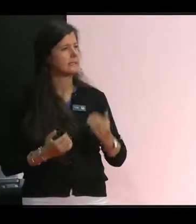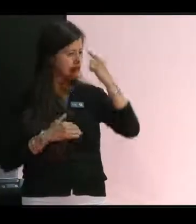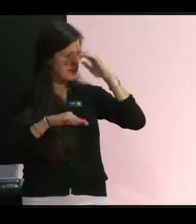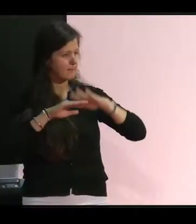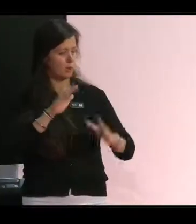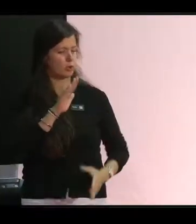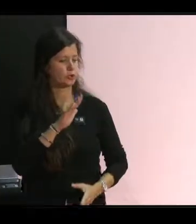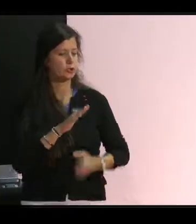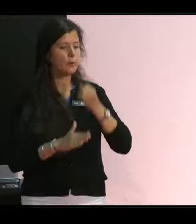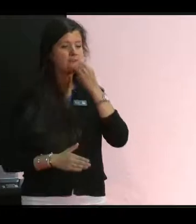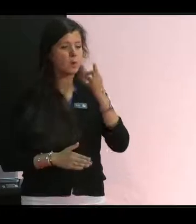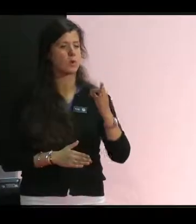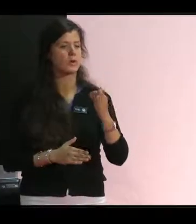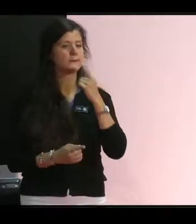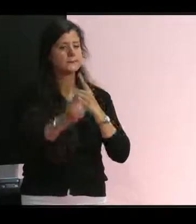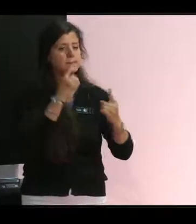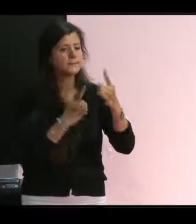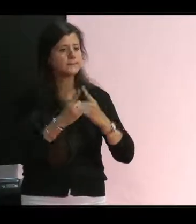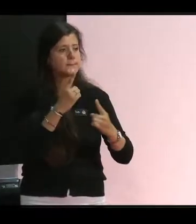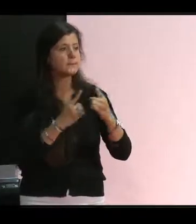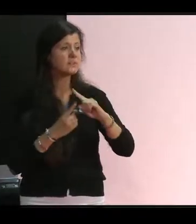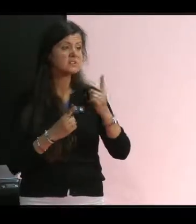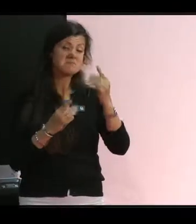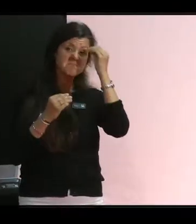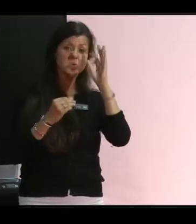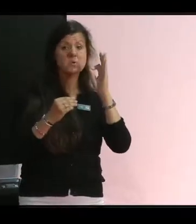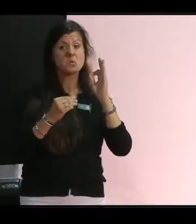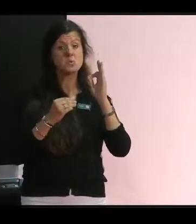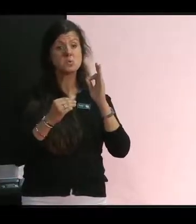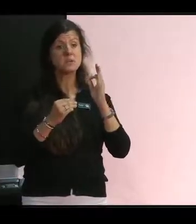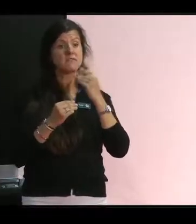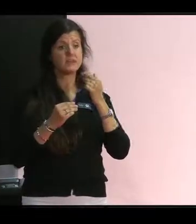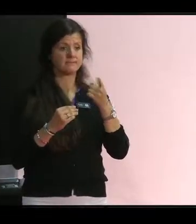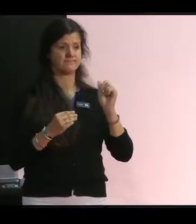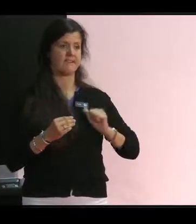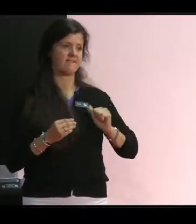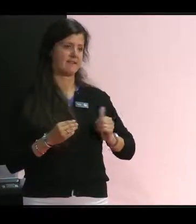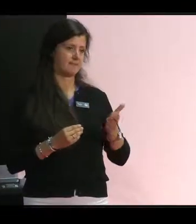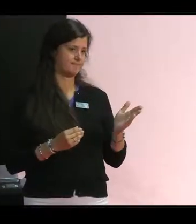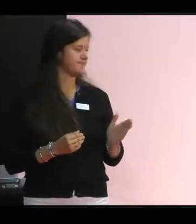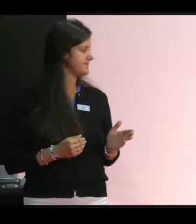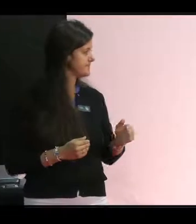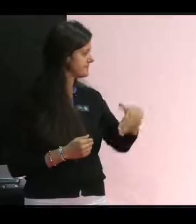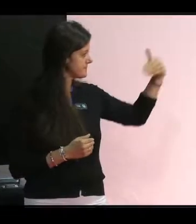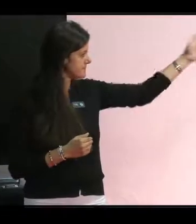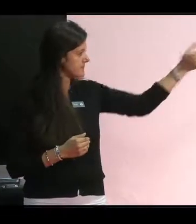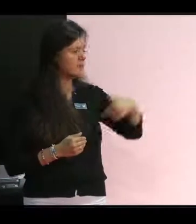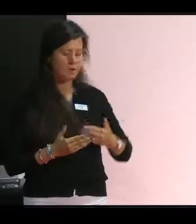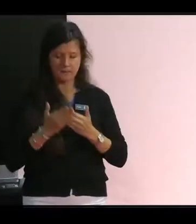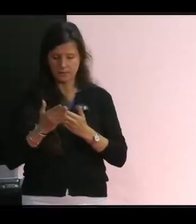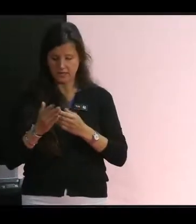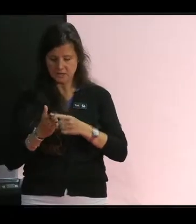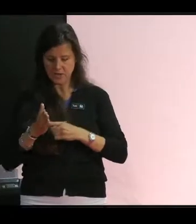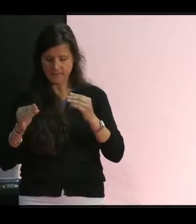frågan. Och så får man lära sig lite efterhand hur man ska göra. Ja, jag studerade specialpedagogik i